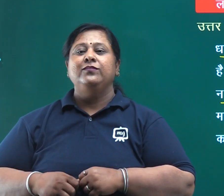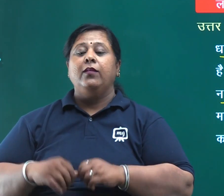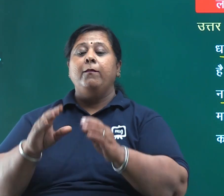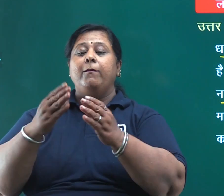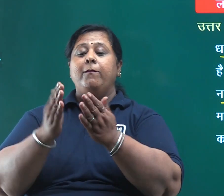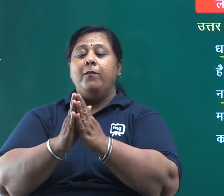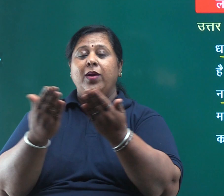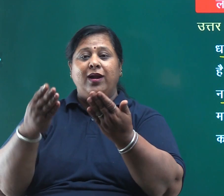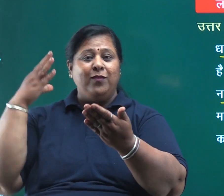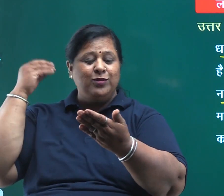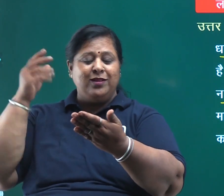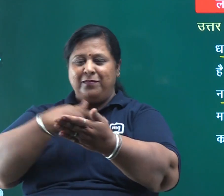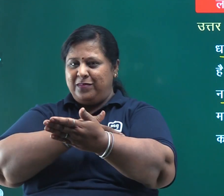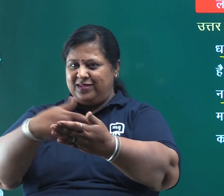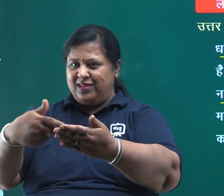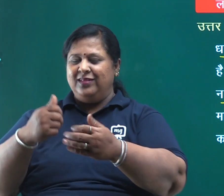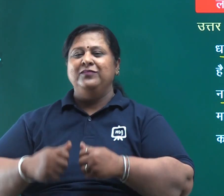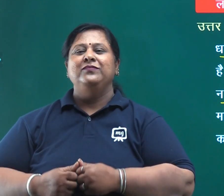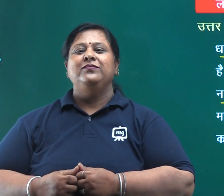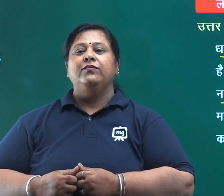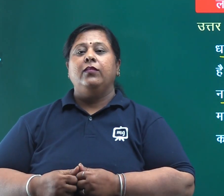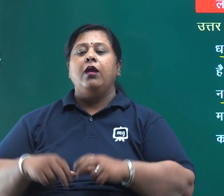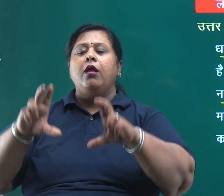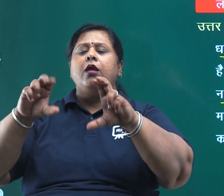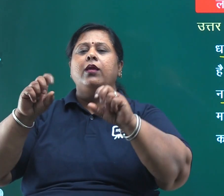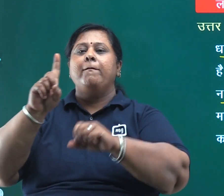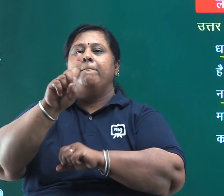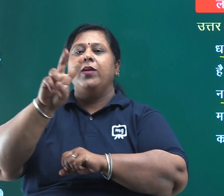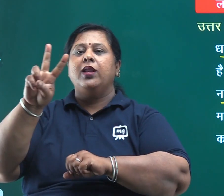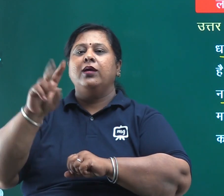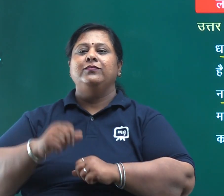पाठ्य पुस्तक वसंत के अध्याय 12